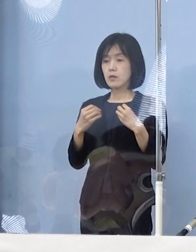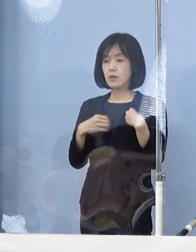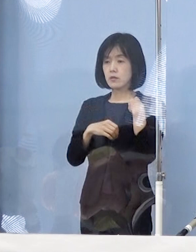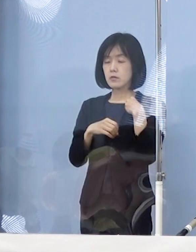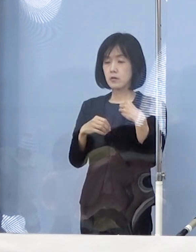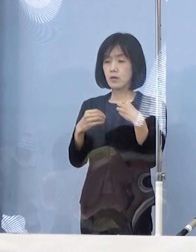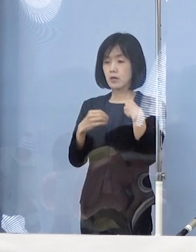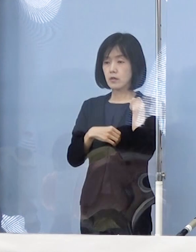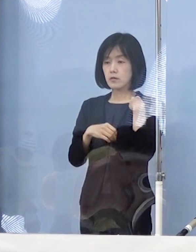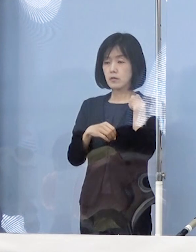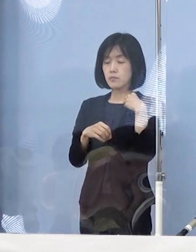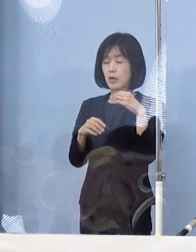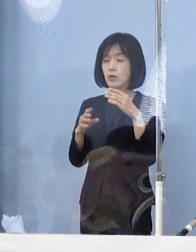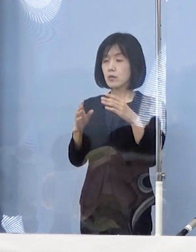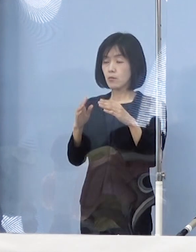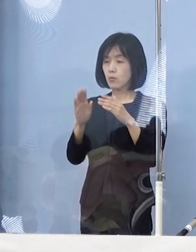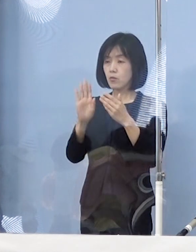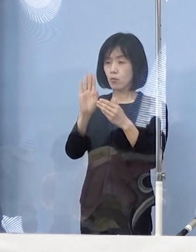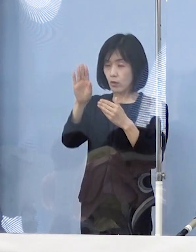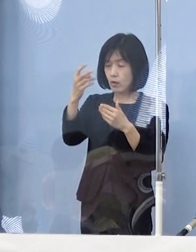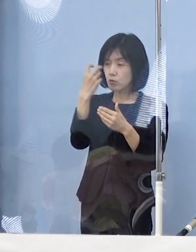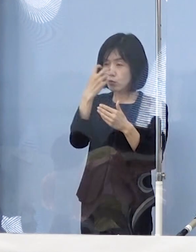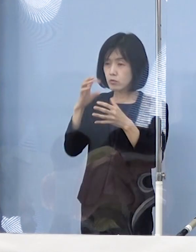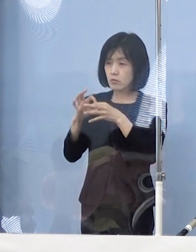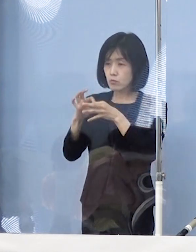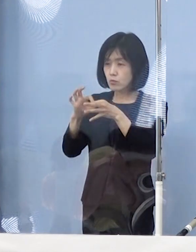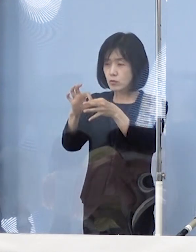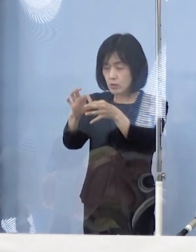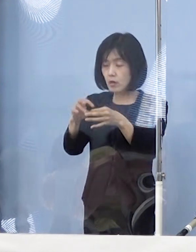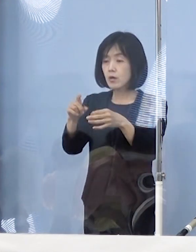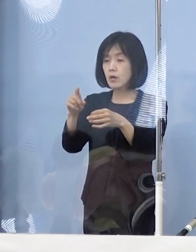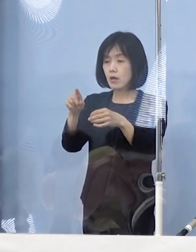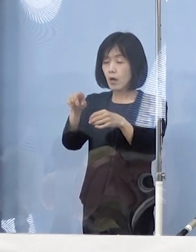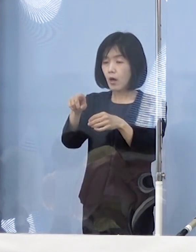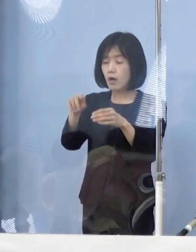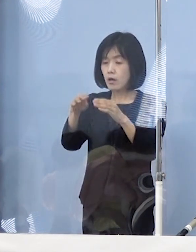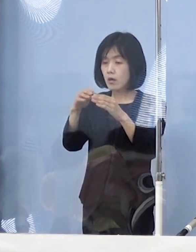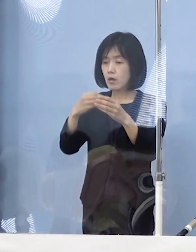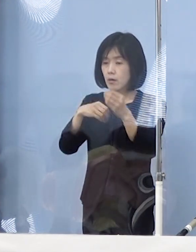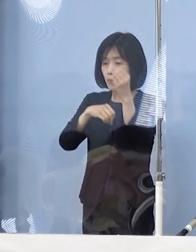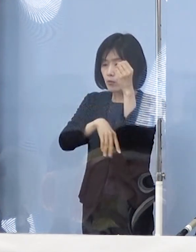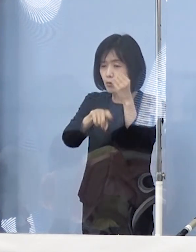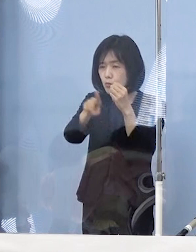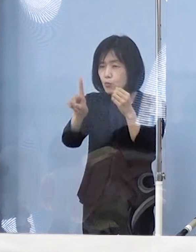というわけではなくて、大体は判明することが多いというふうに現時点ではなっております。はい、